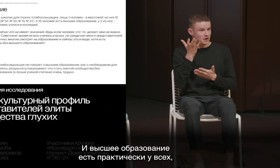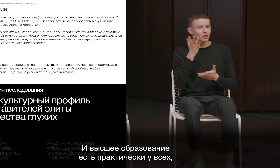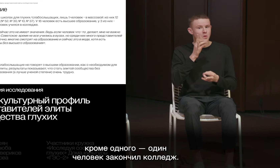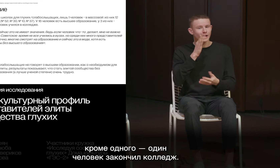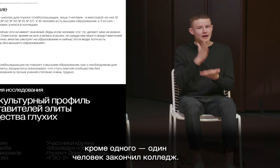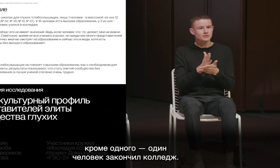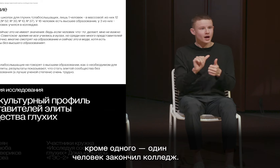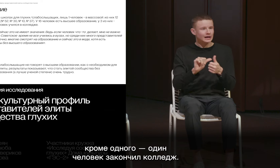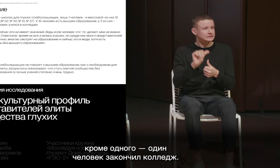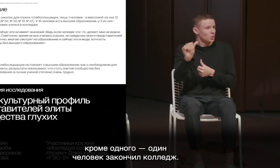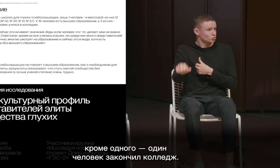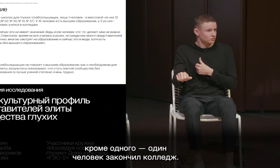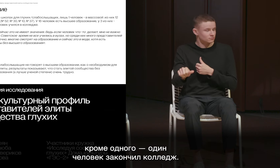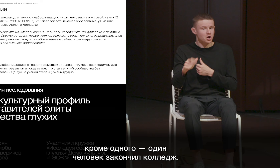И наличие высшего образования